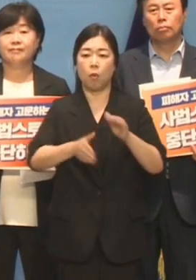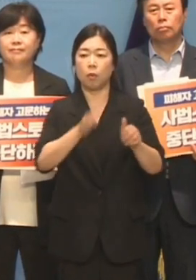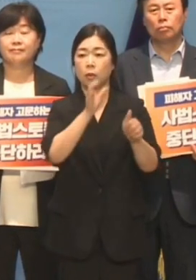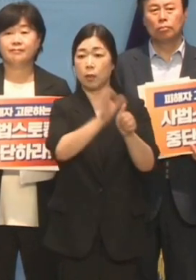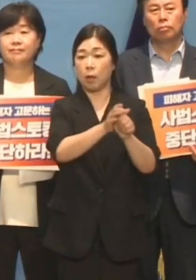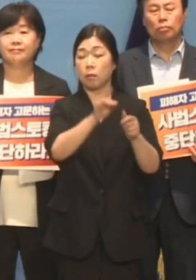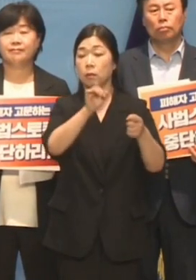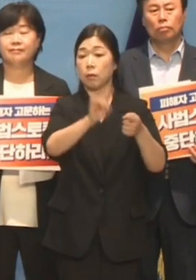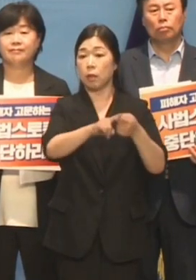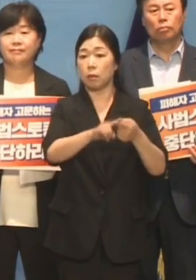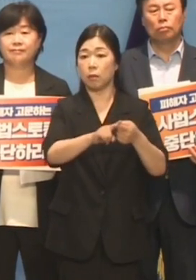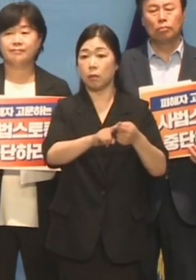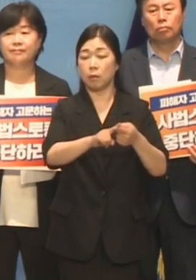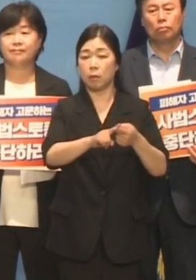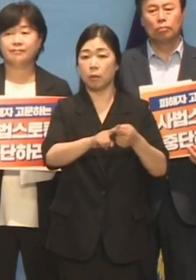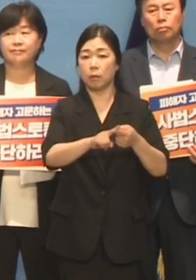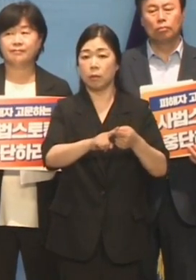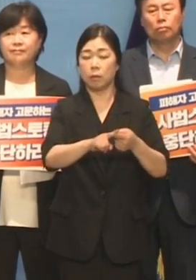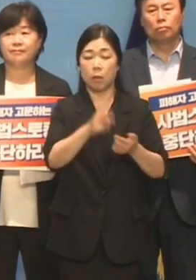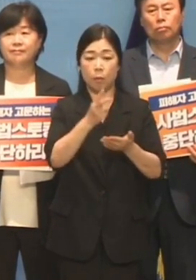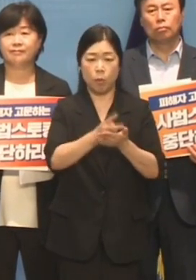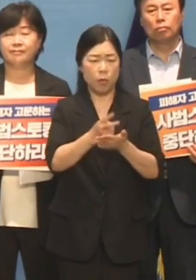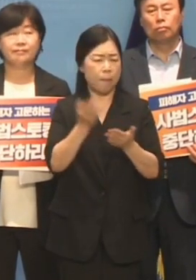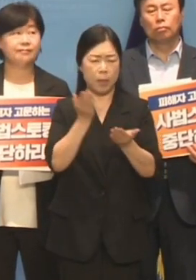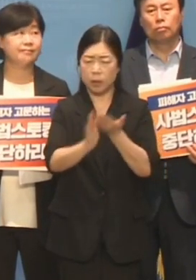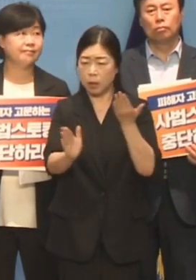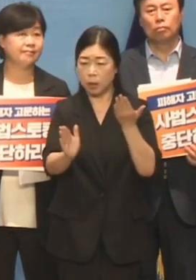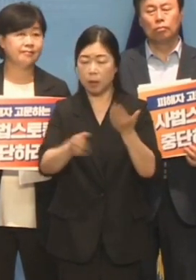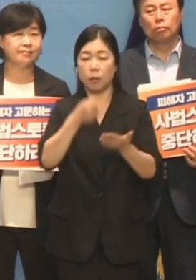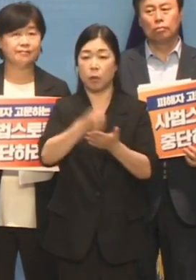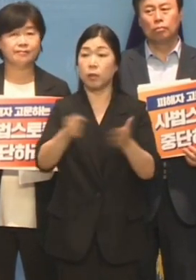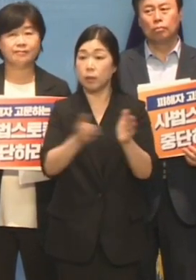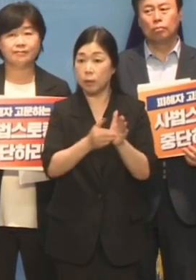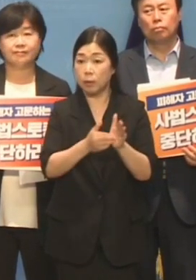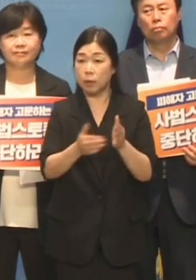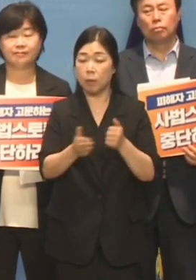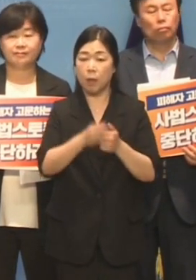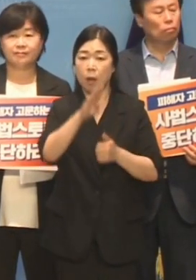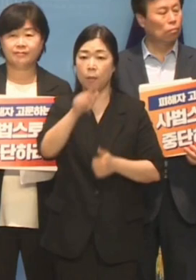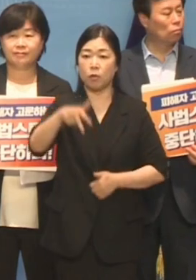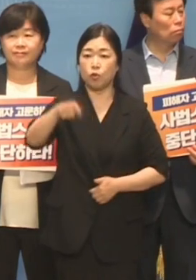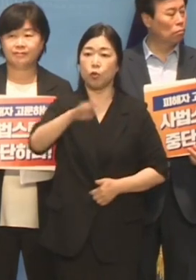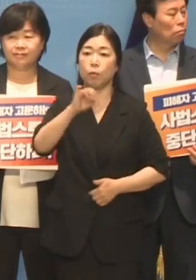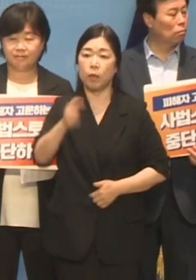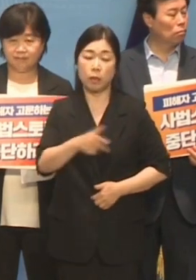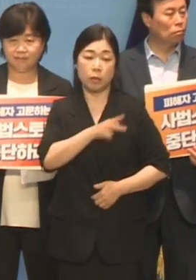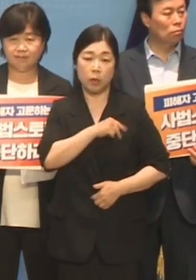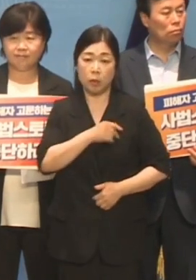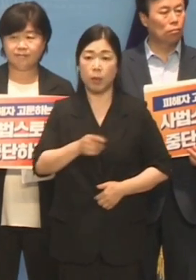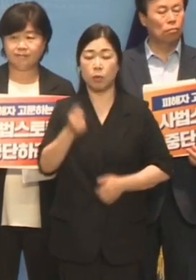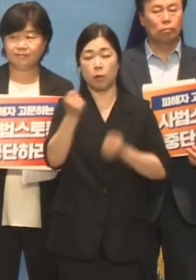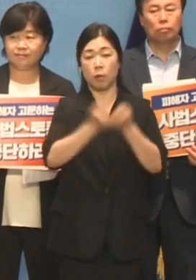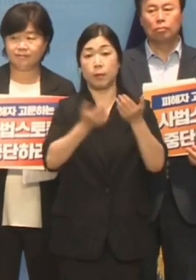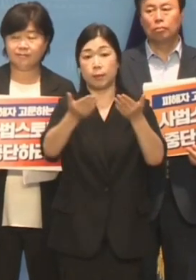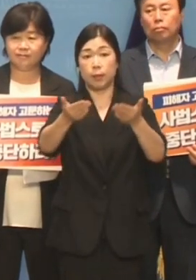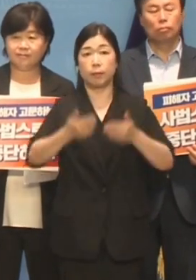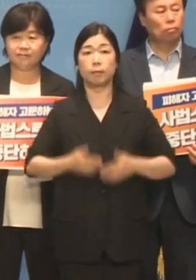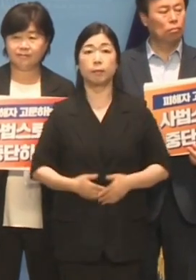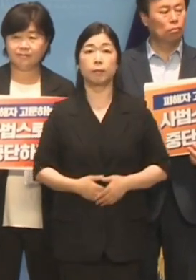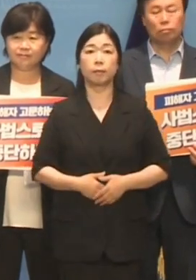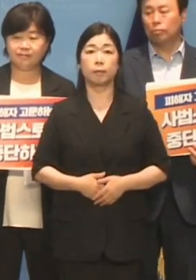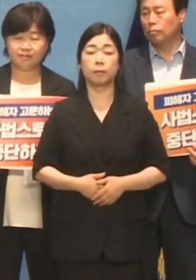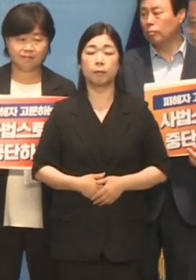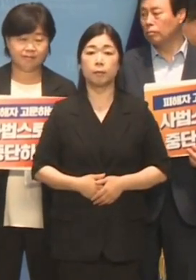대해서 이 법률상 맞지 않다는 결정을 했습니다. 우리 박주민 의원님께서 좀 설명을